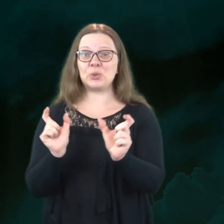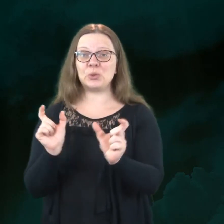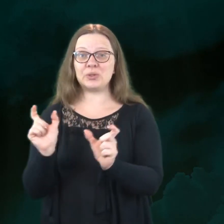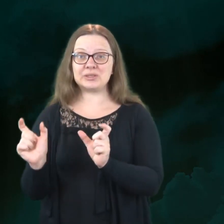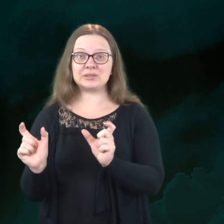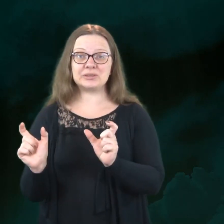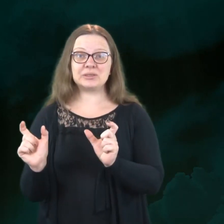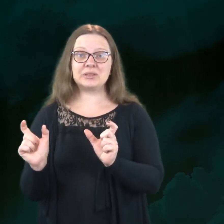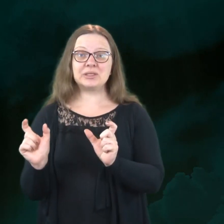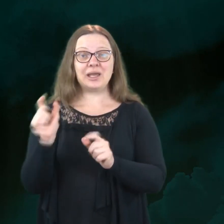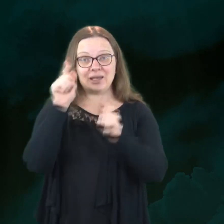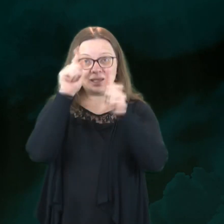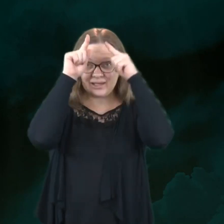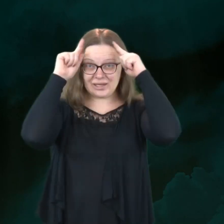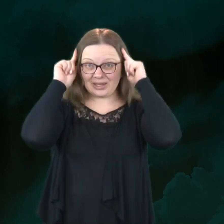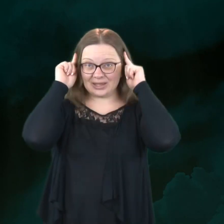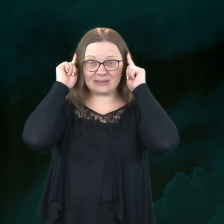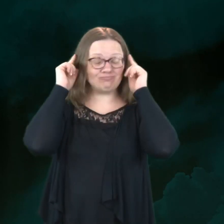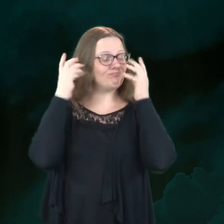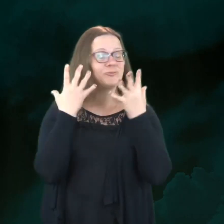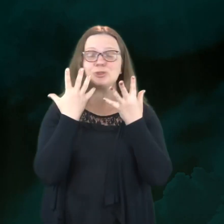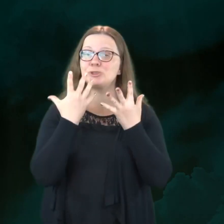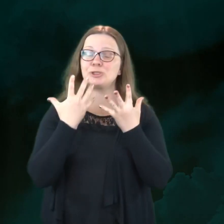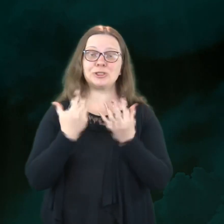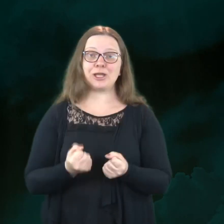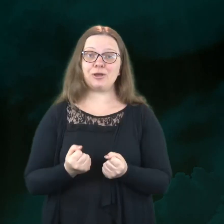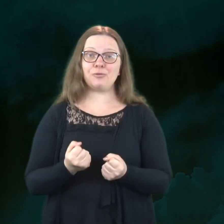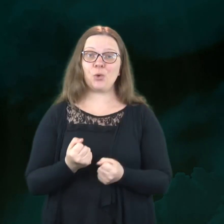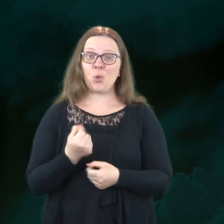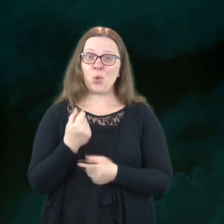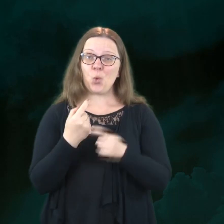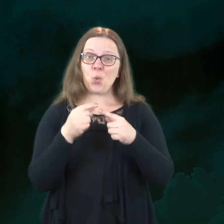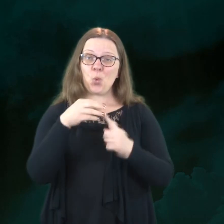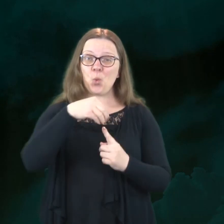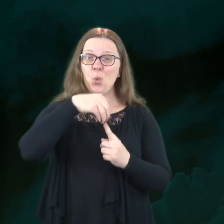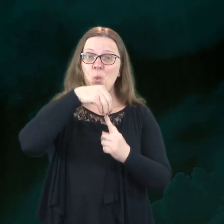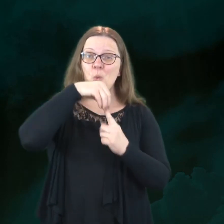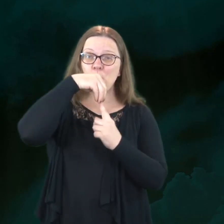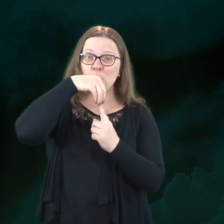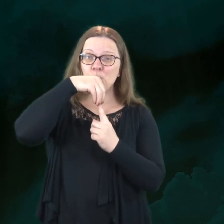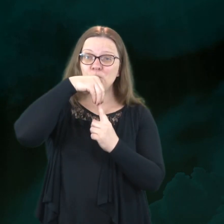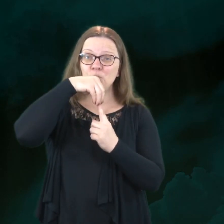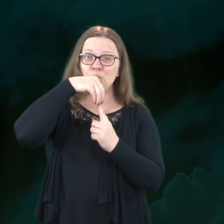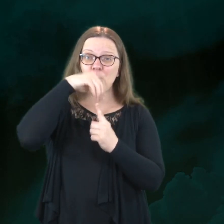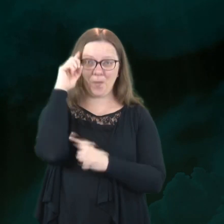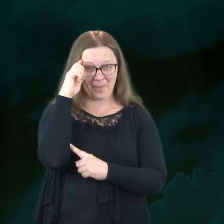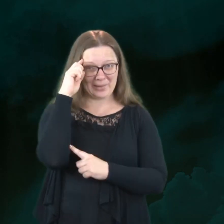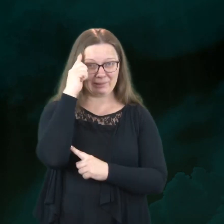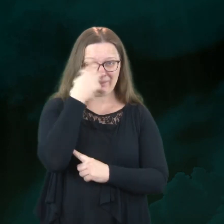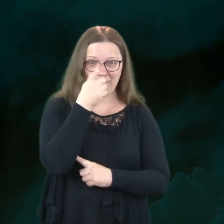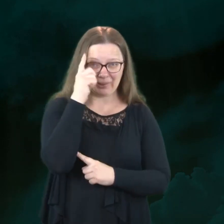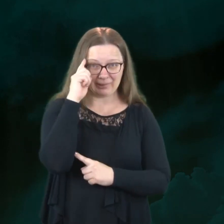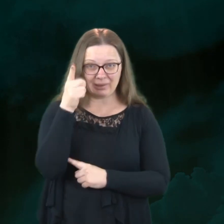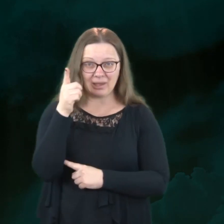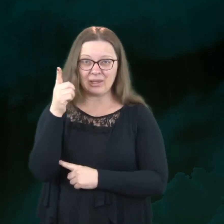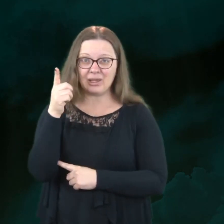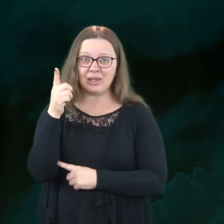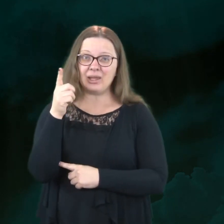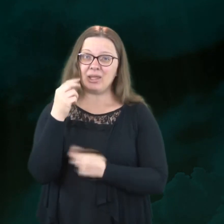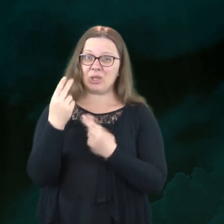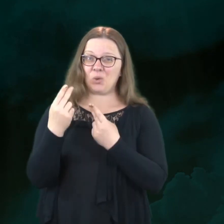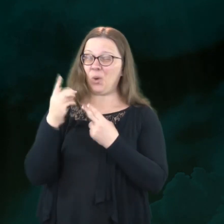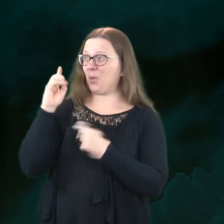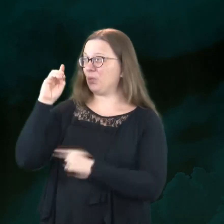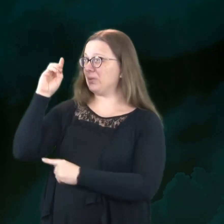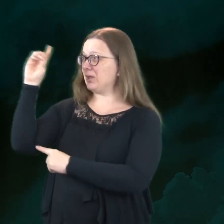governo de um só homem, de um tirano, de um imperador que quase se faz como Deus, né?